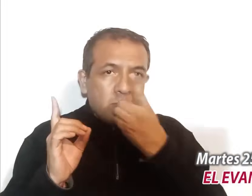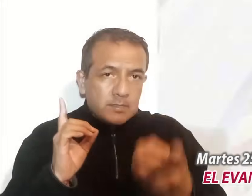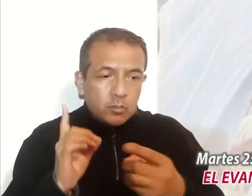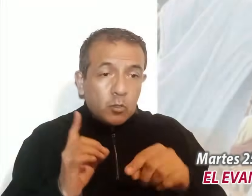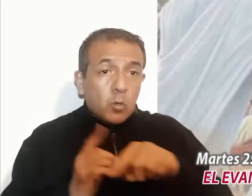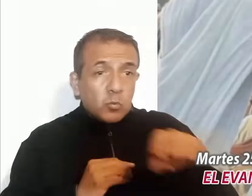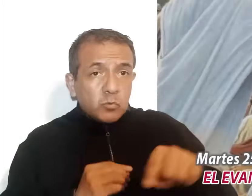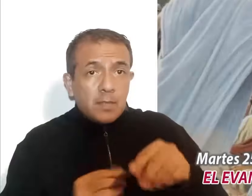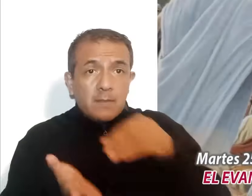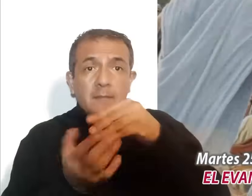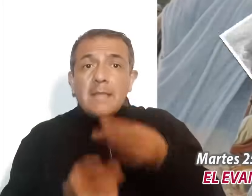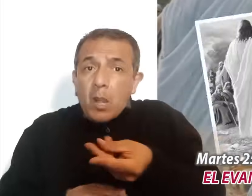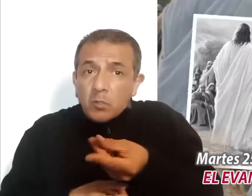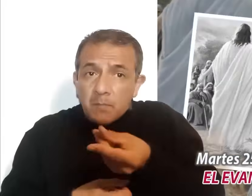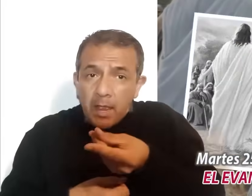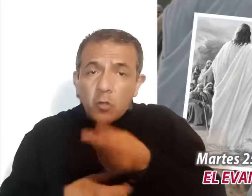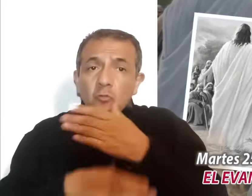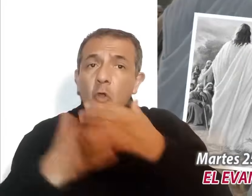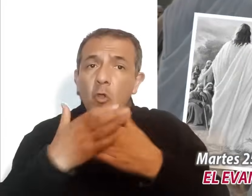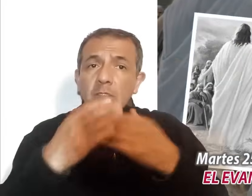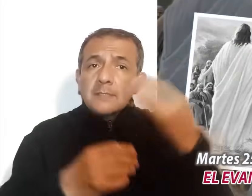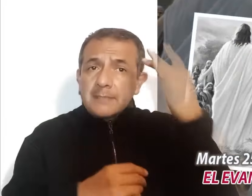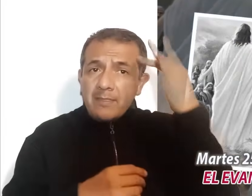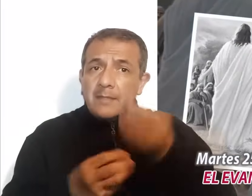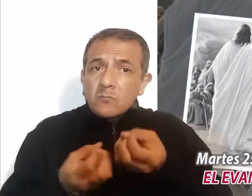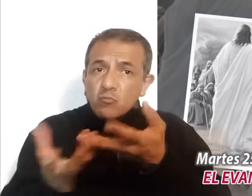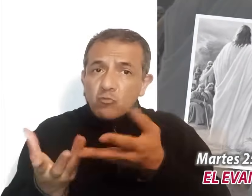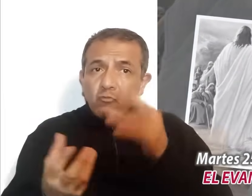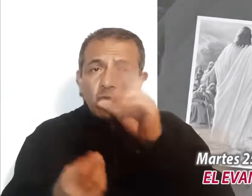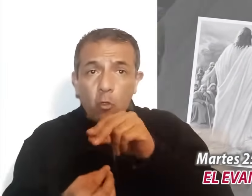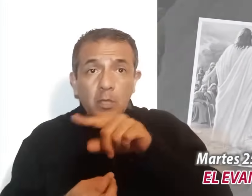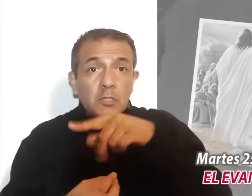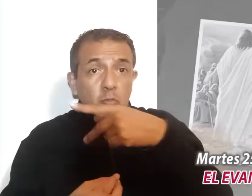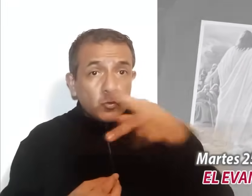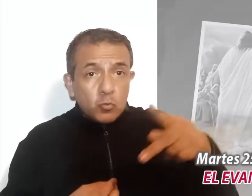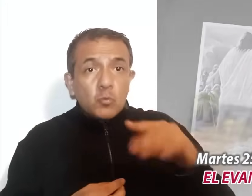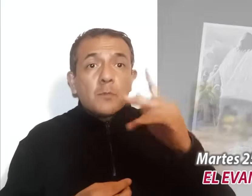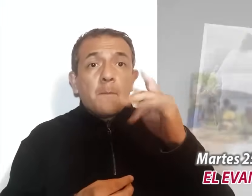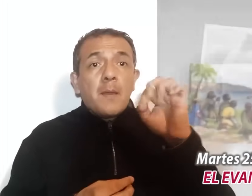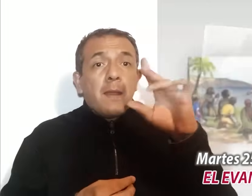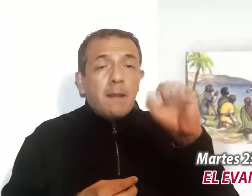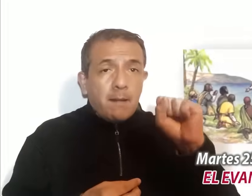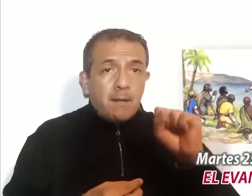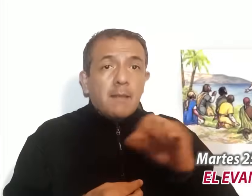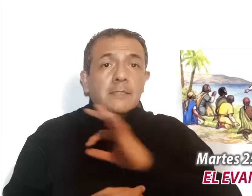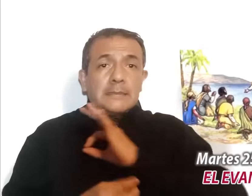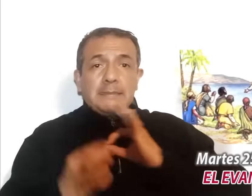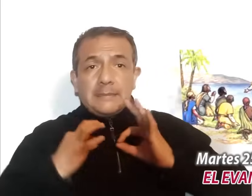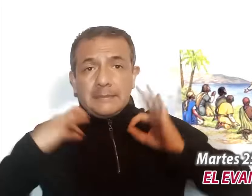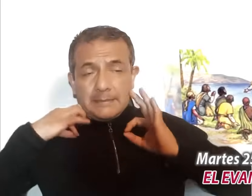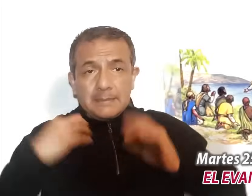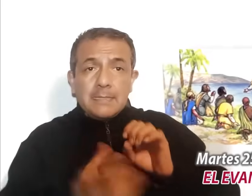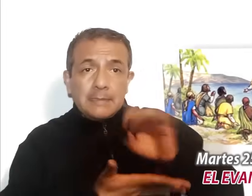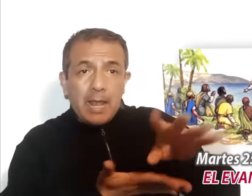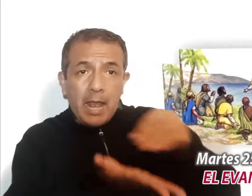den a los perros las cosas santas, ni echen sus perlas a los cerdos, no sea que las pisoteen